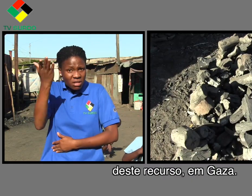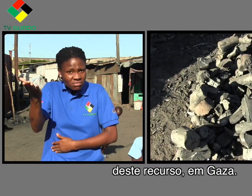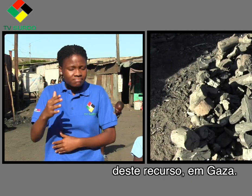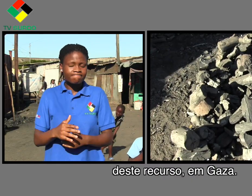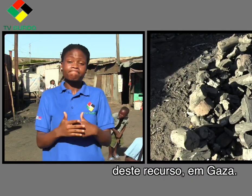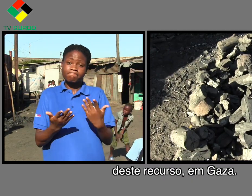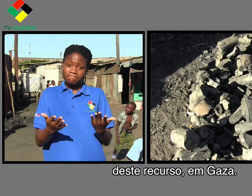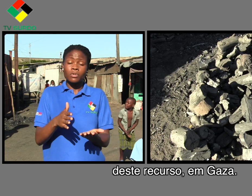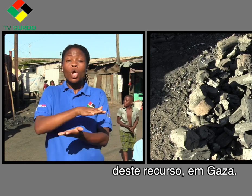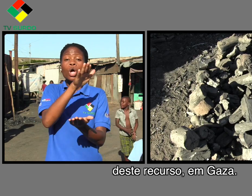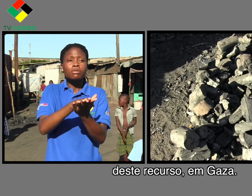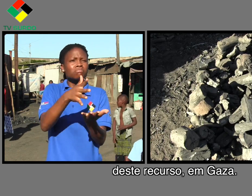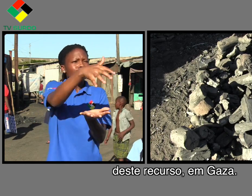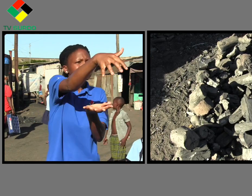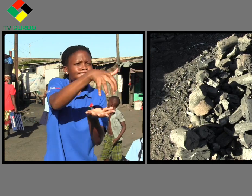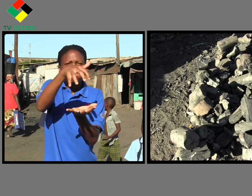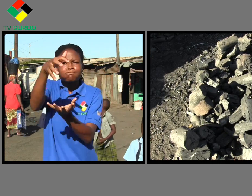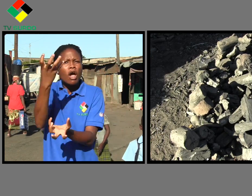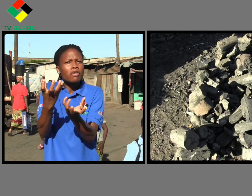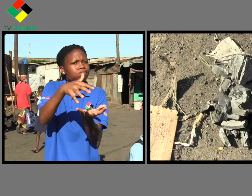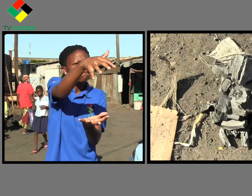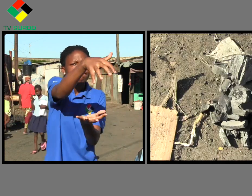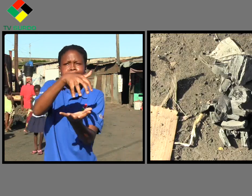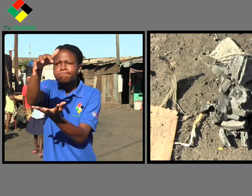daquele recurso energético em Gaza.